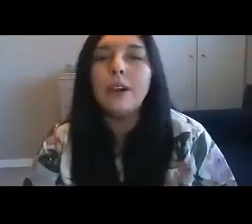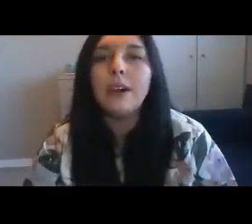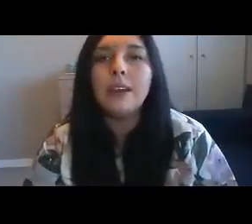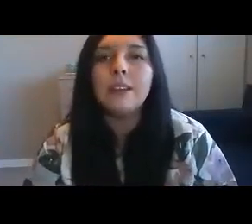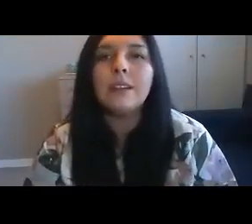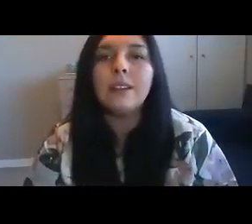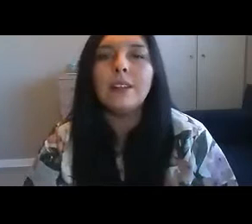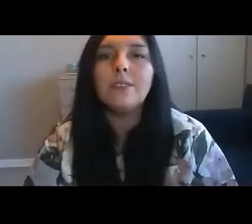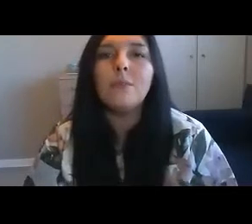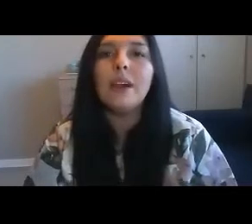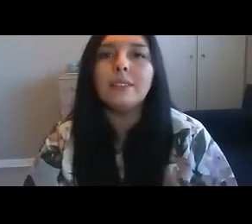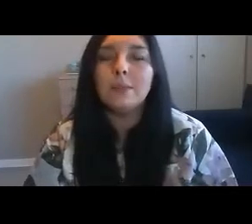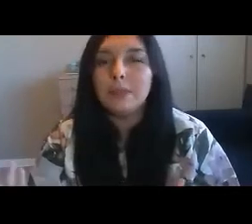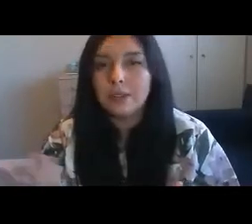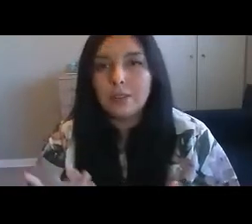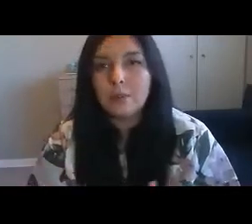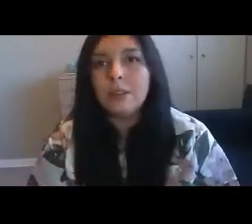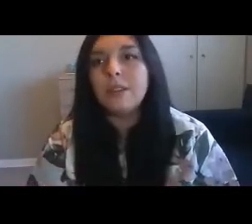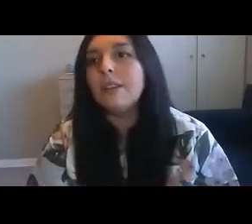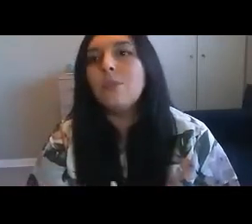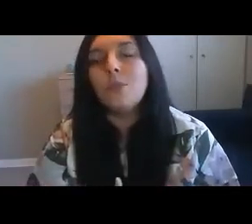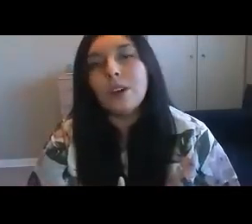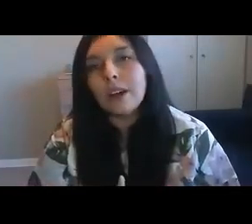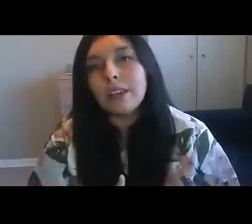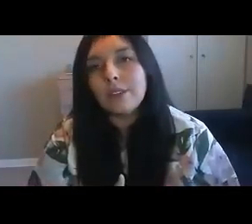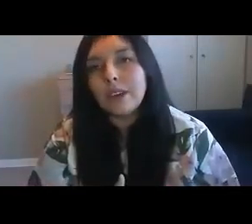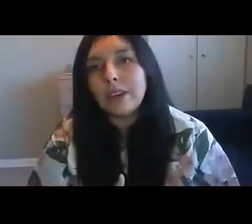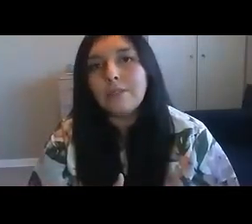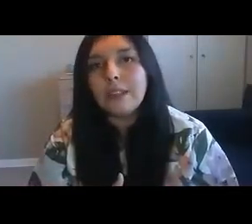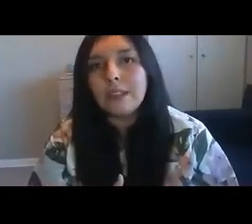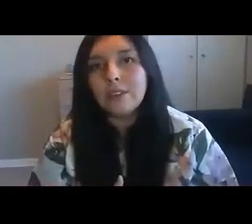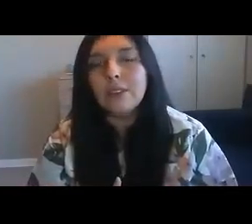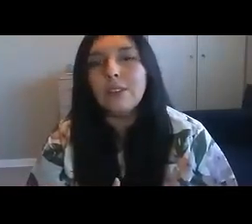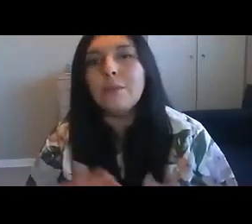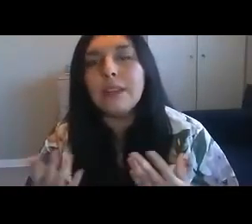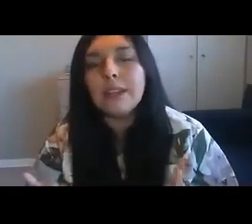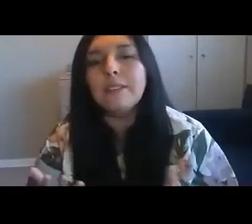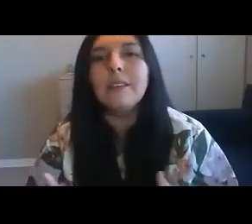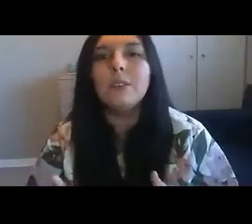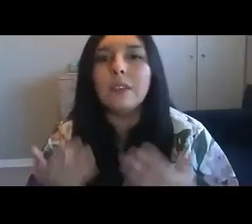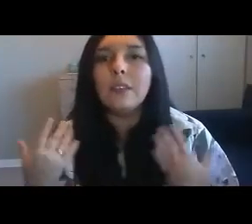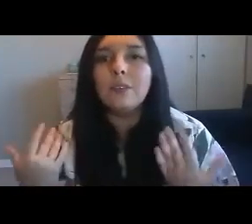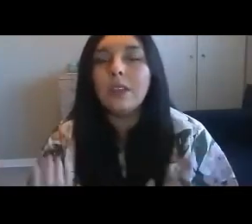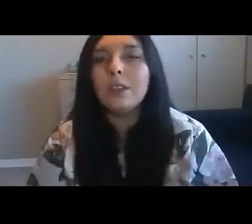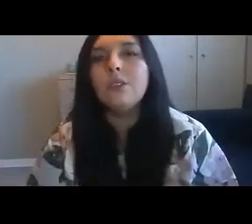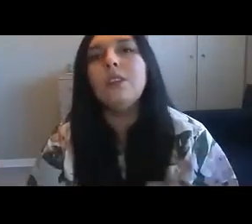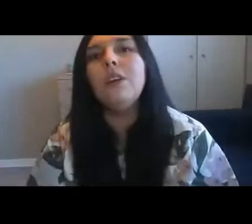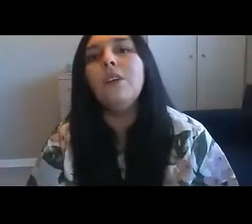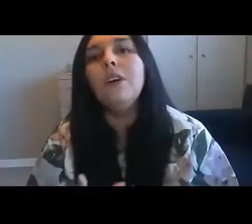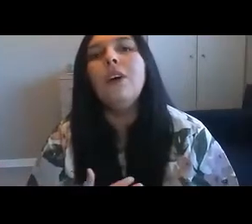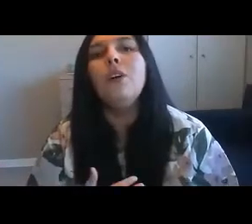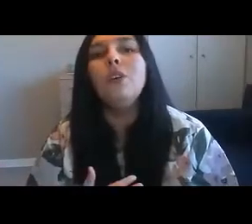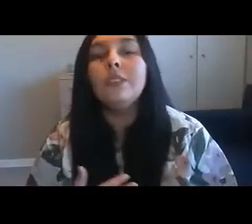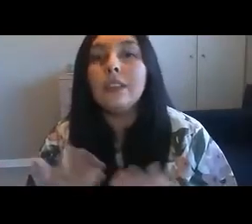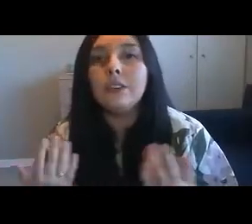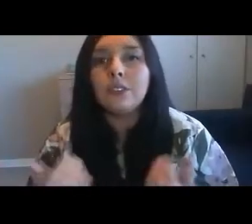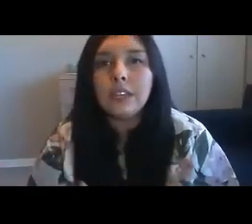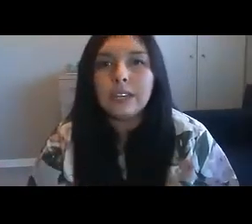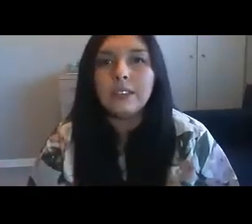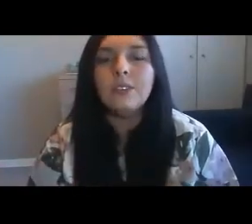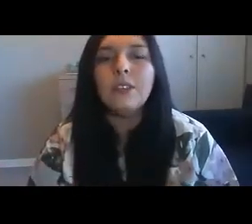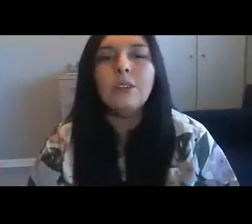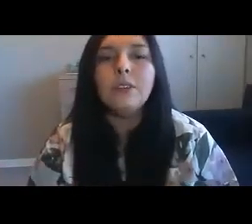los vamos a aceptar, obviamente. Aquí no hay filtros de otra manera. Si ustedes tienen un diagnóstico o se